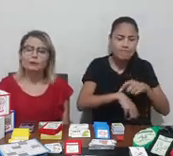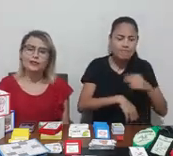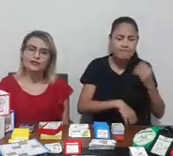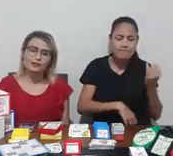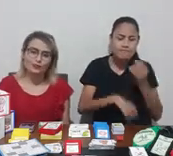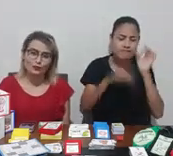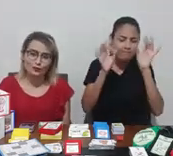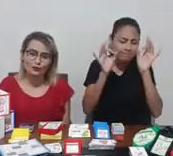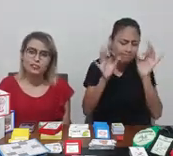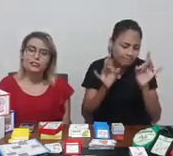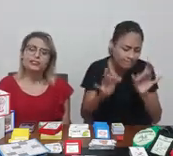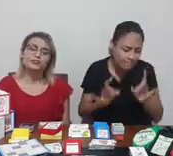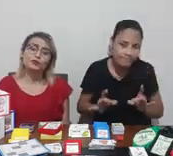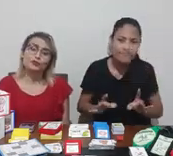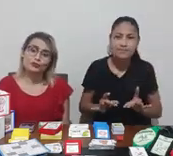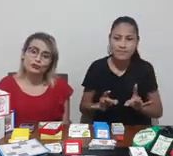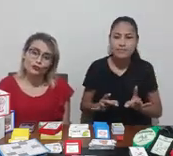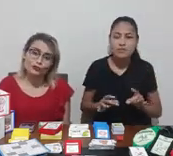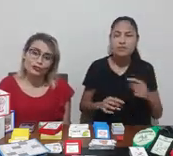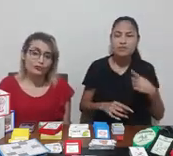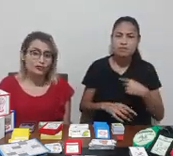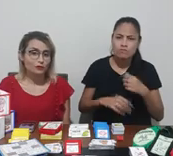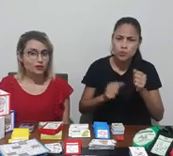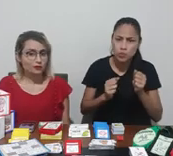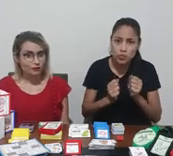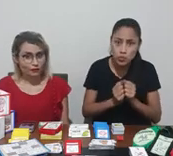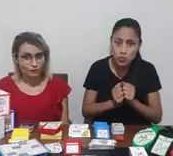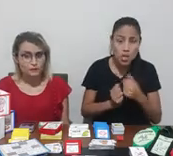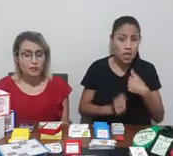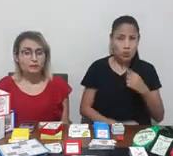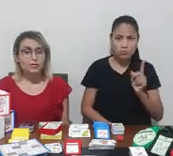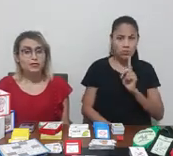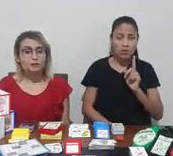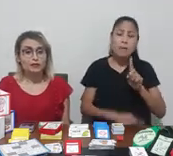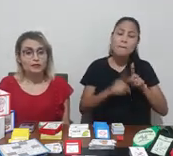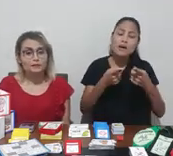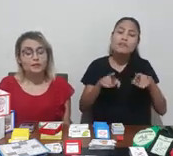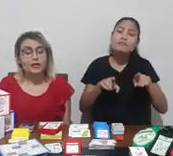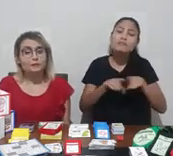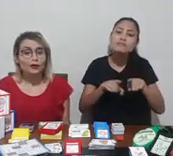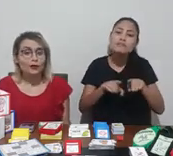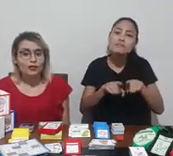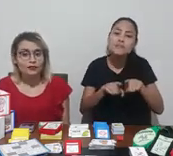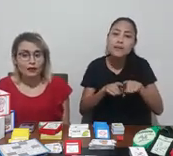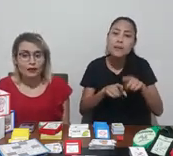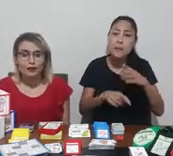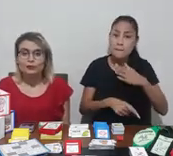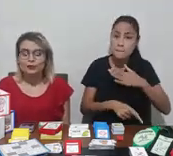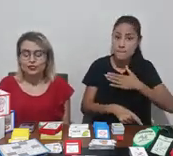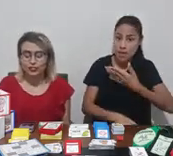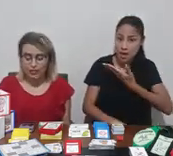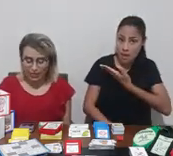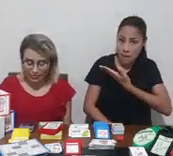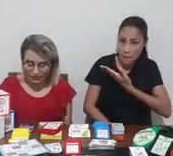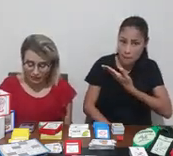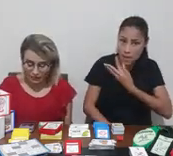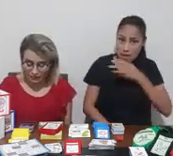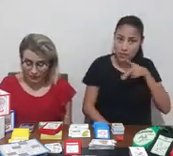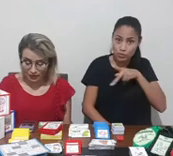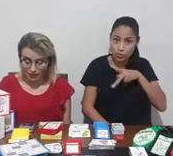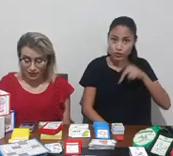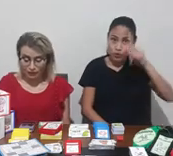rico, precioso. Estivemos juntos, não somente eu, mas também a minha colega de trabalho, a professora